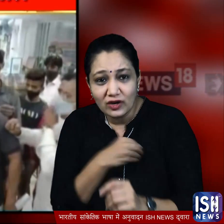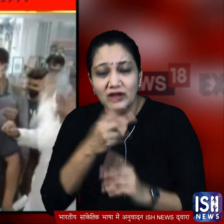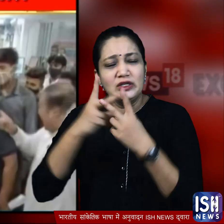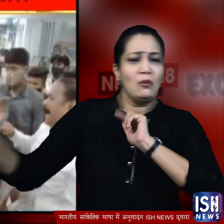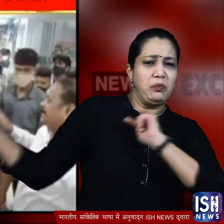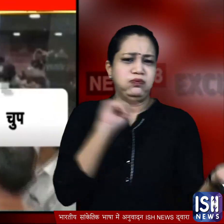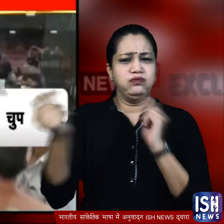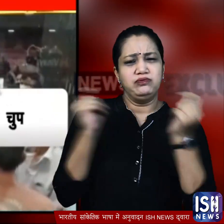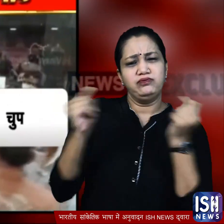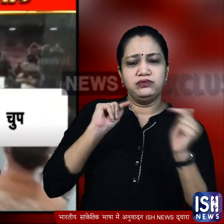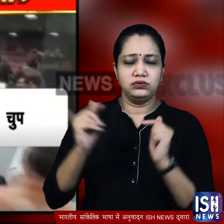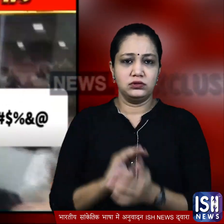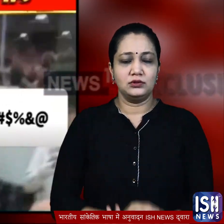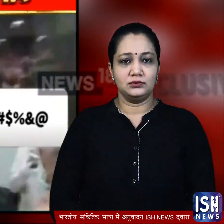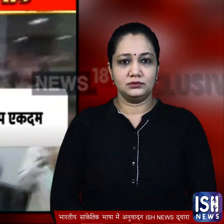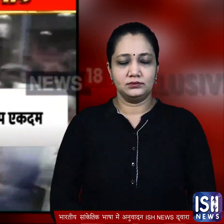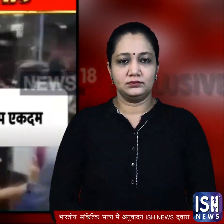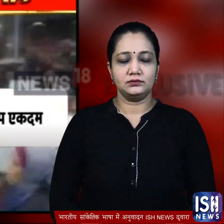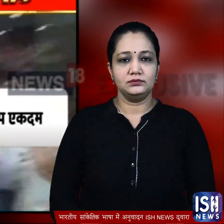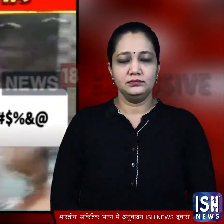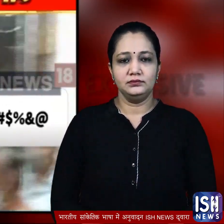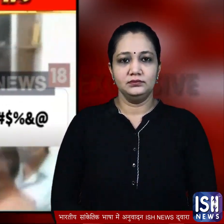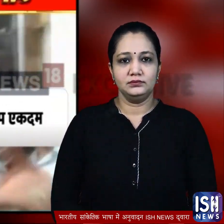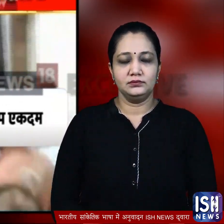तीखी बहस होने लगी।